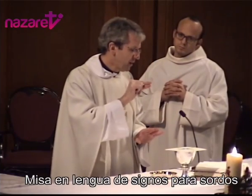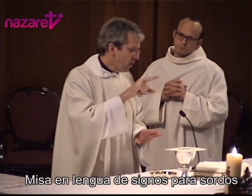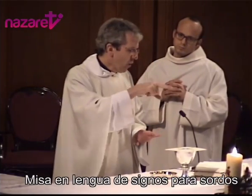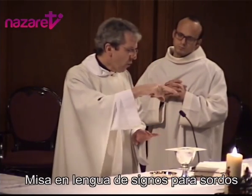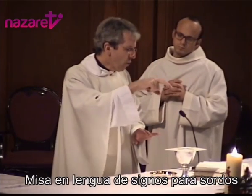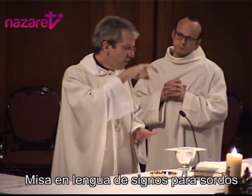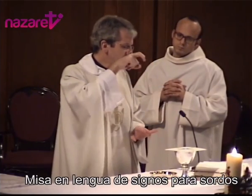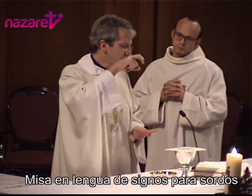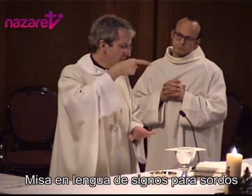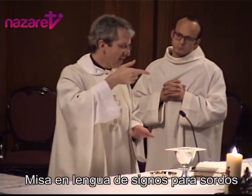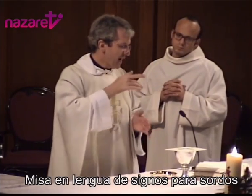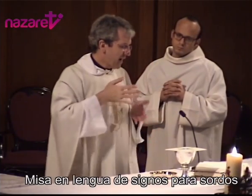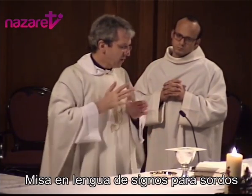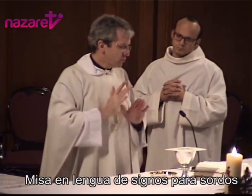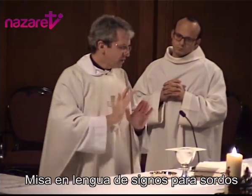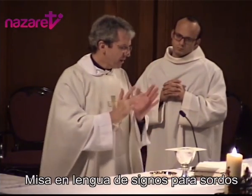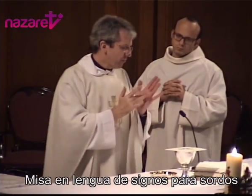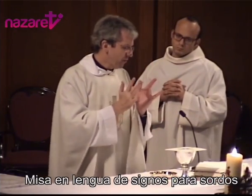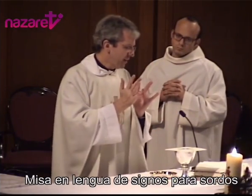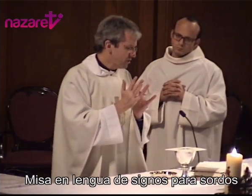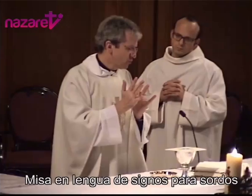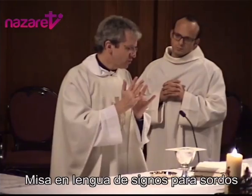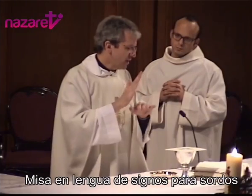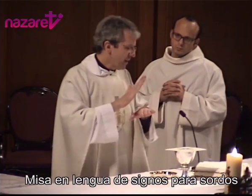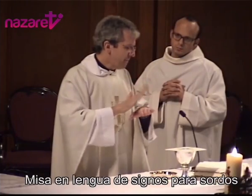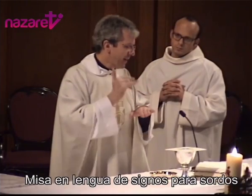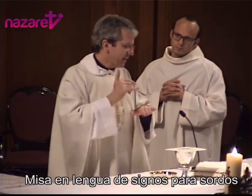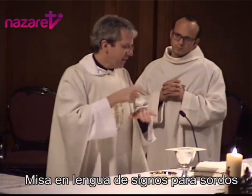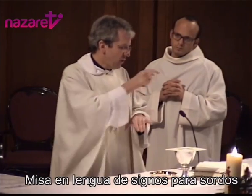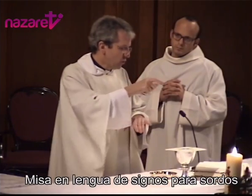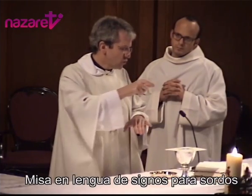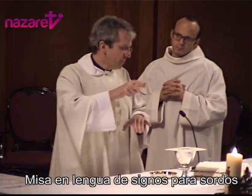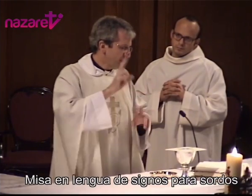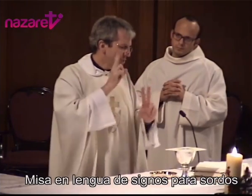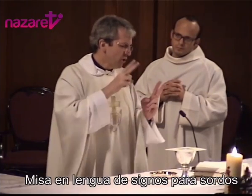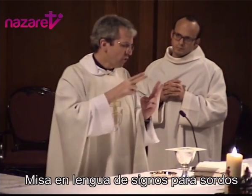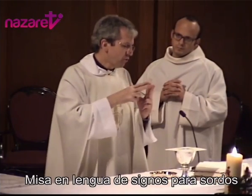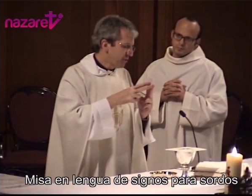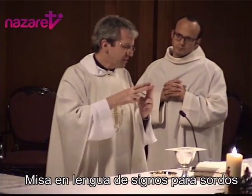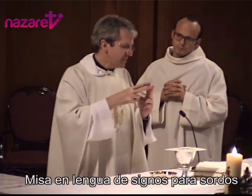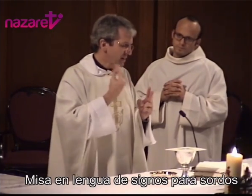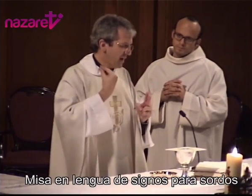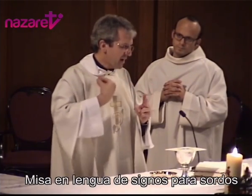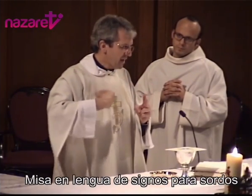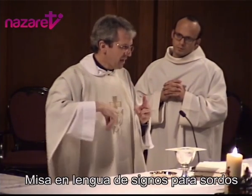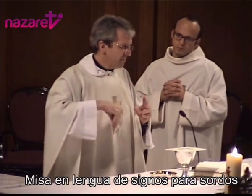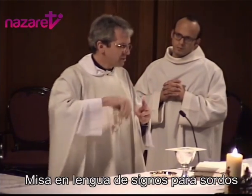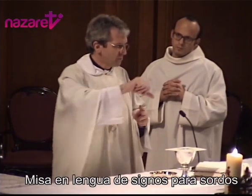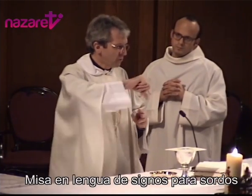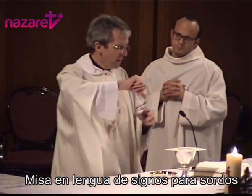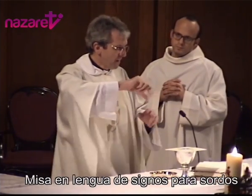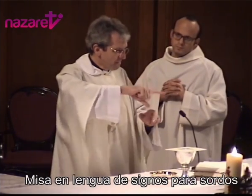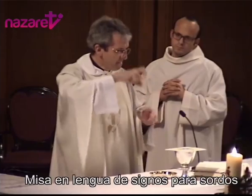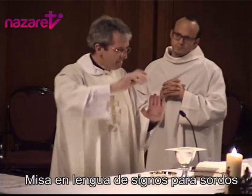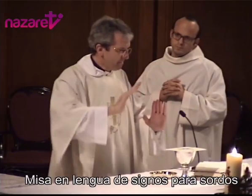paloma, ungiste a tu siervo Jesús para que los hombres conociesen el